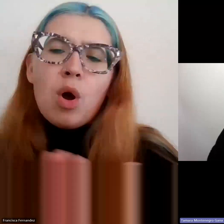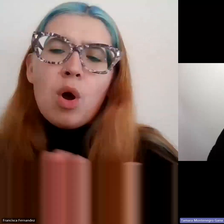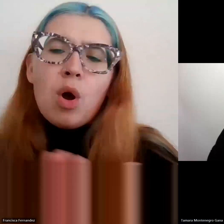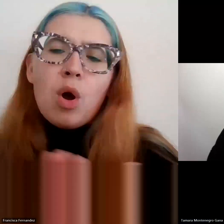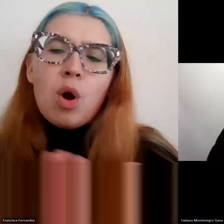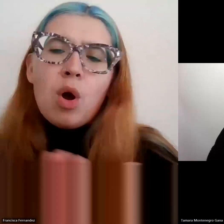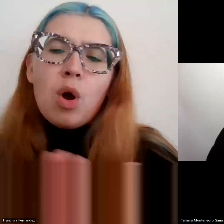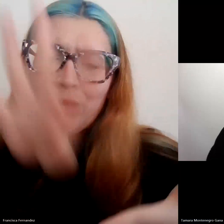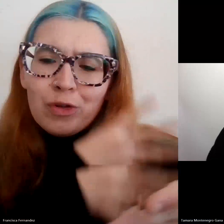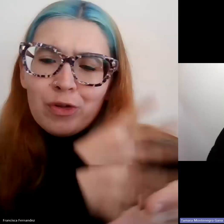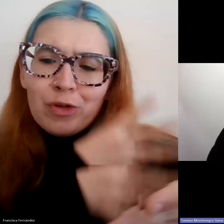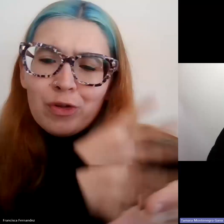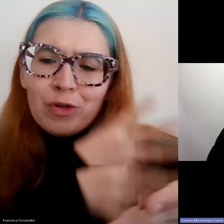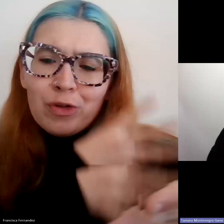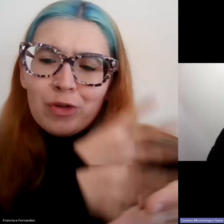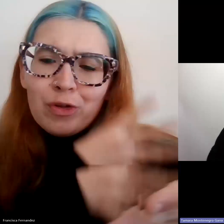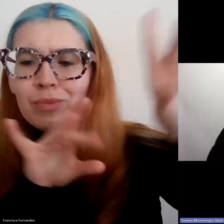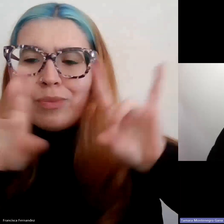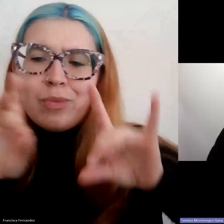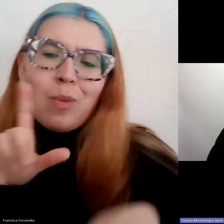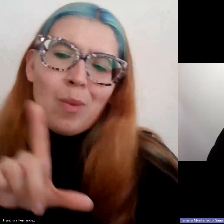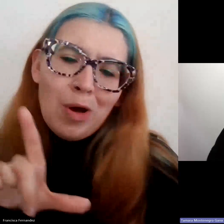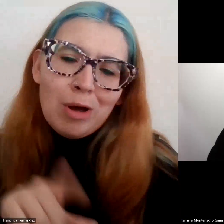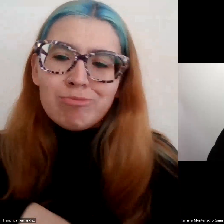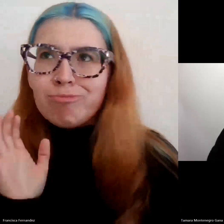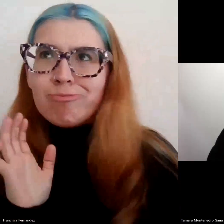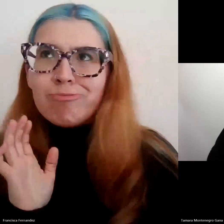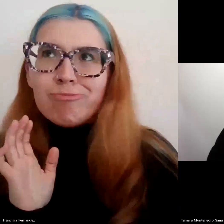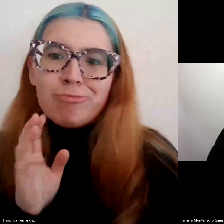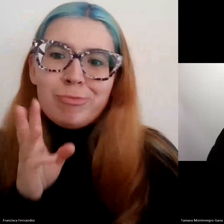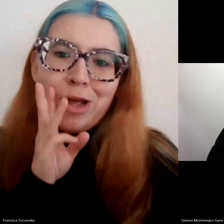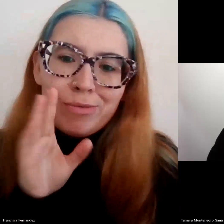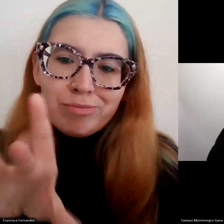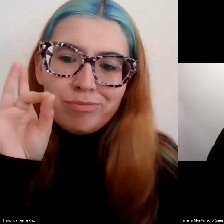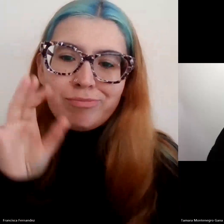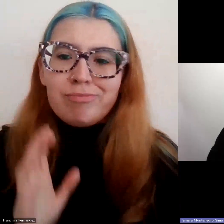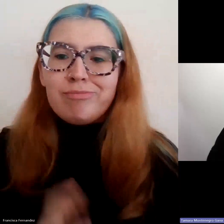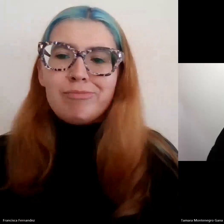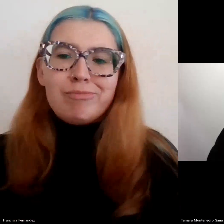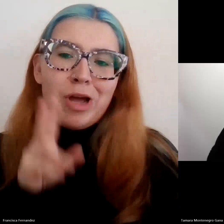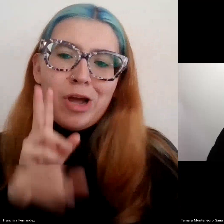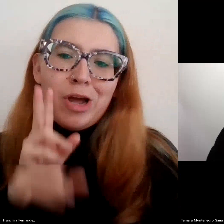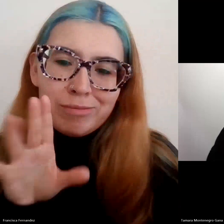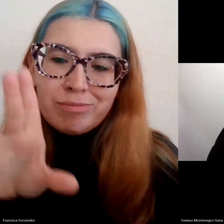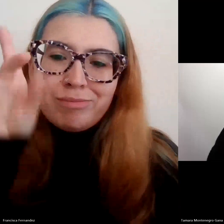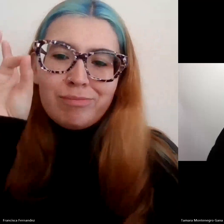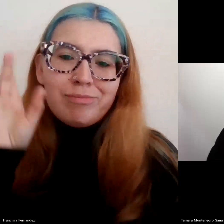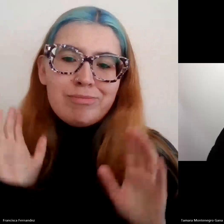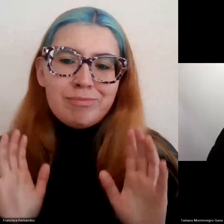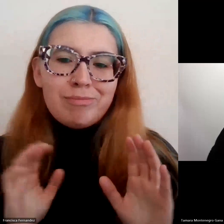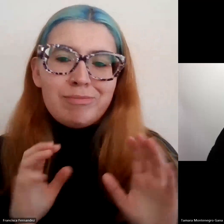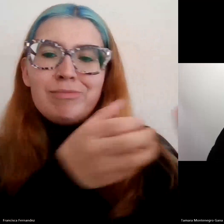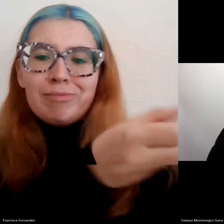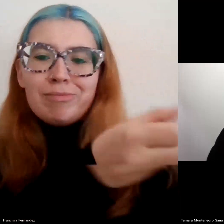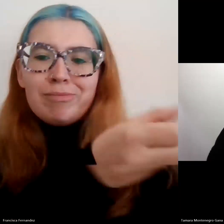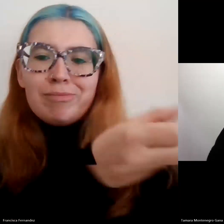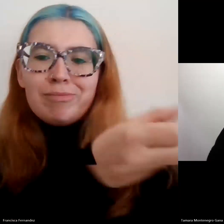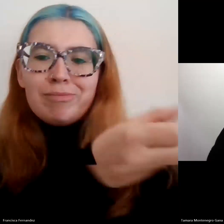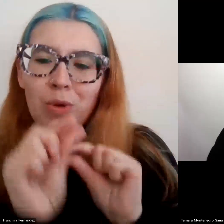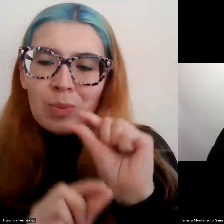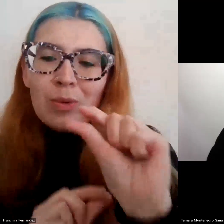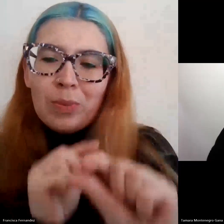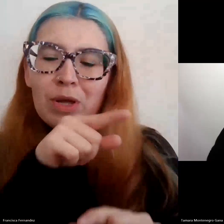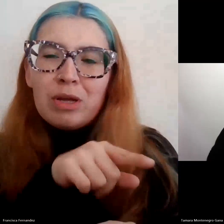siempre, no, ahí se me quedó pegado. En el horario de clases lo iba sacando de